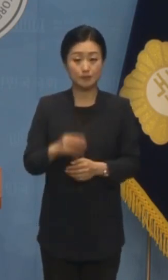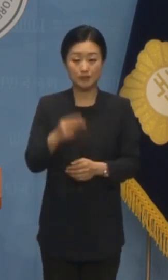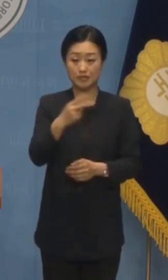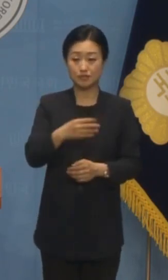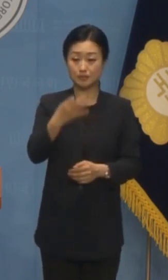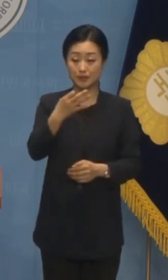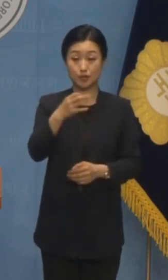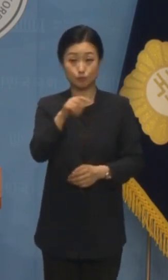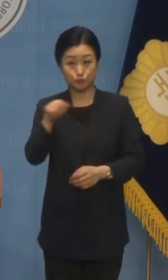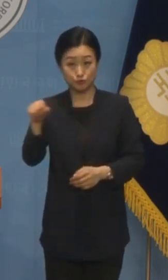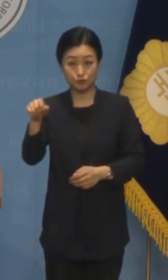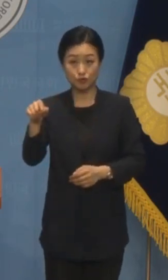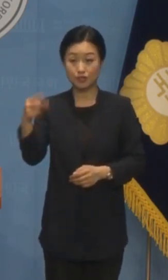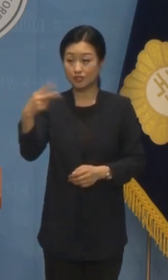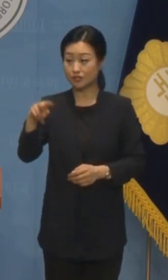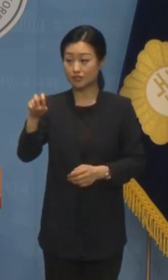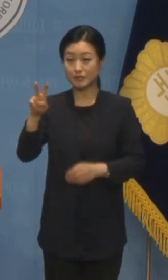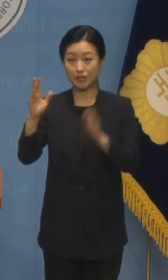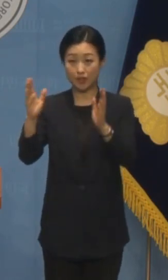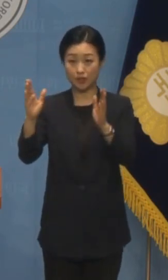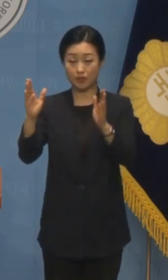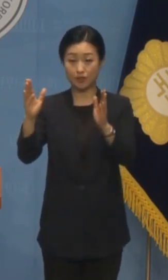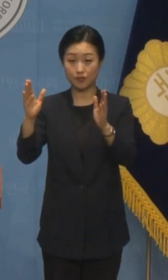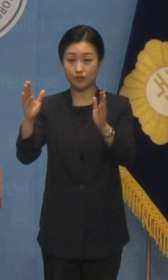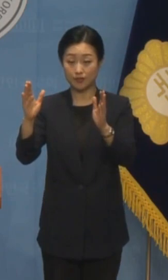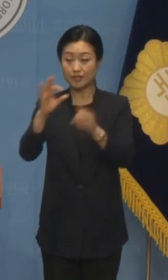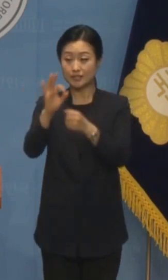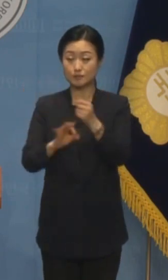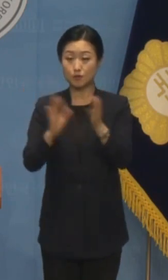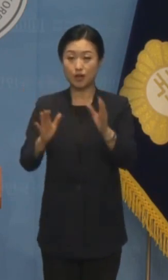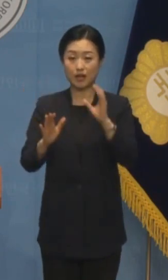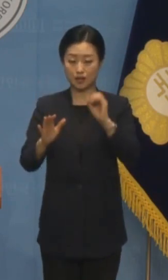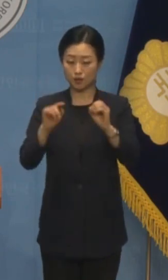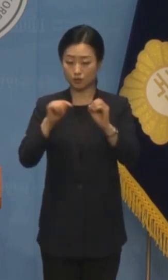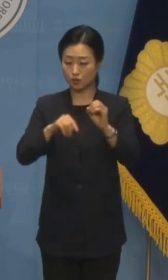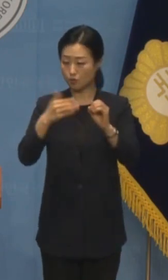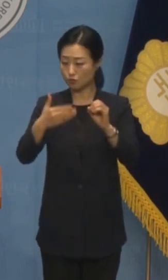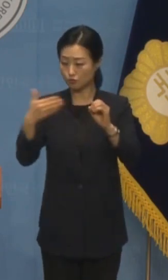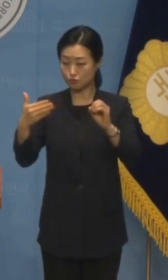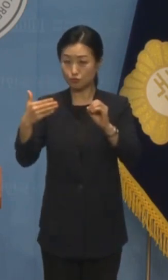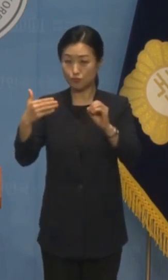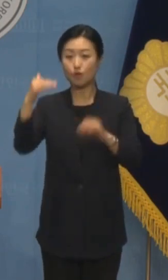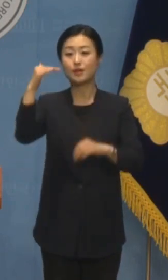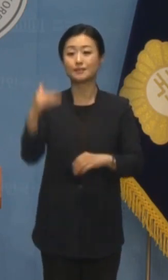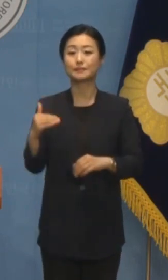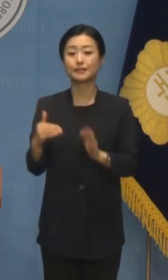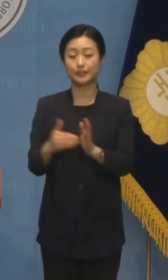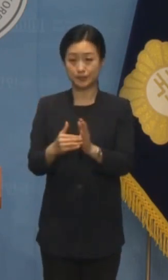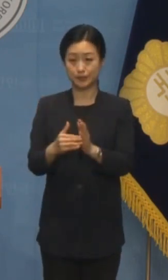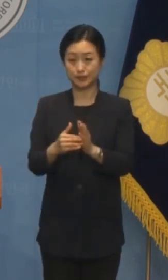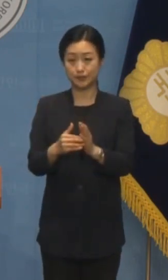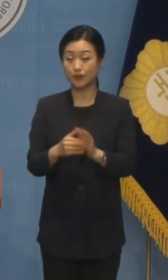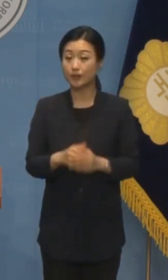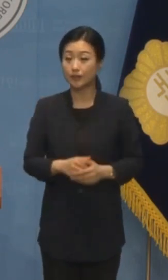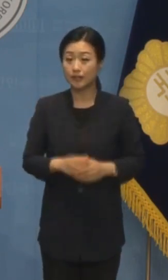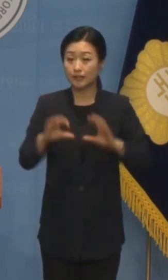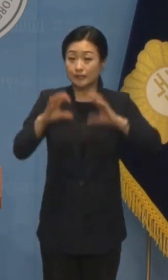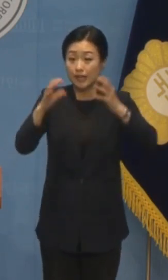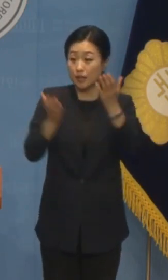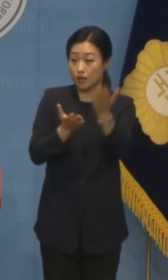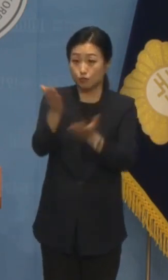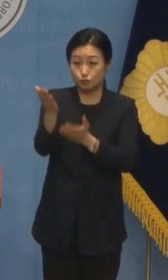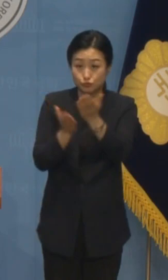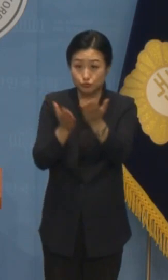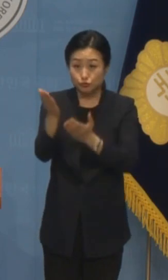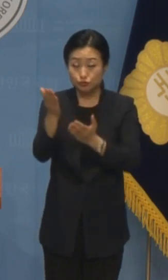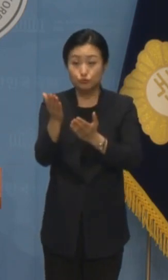하지만 이전부터 지난 22년까지 10년 동안 0.99%로 급락했습니다. 세계 교역량에 대한 한국